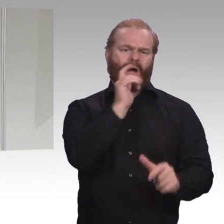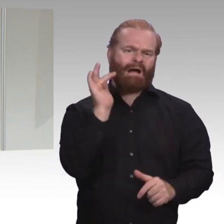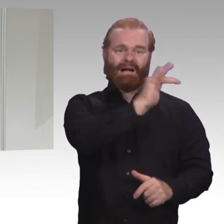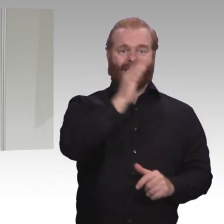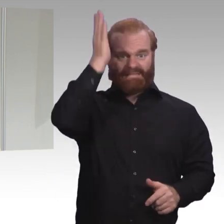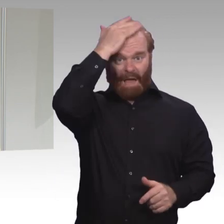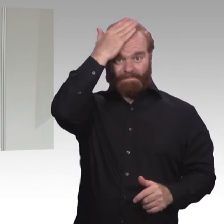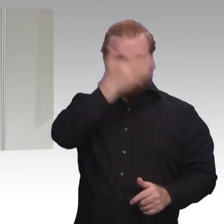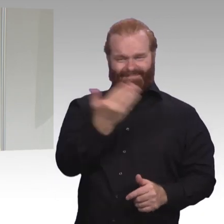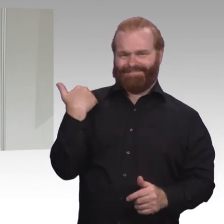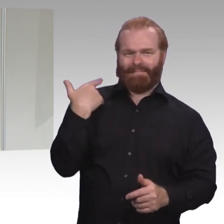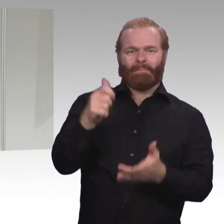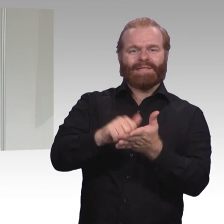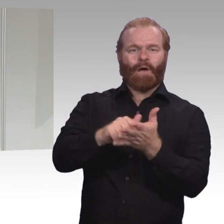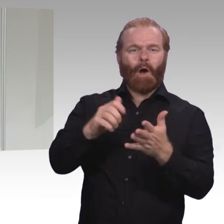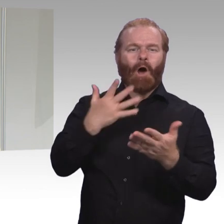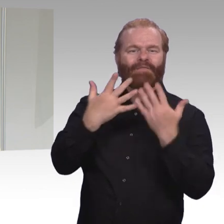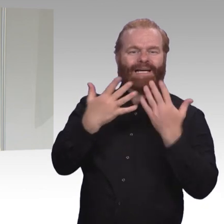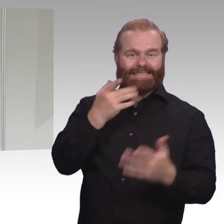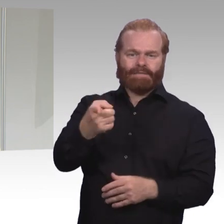europäischen Partnern. Vielen Dank dafür.